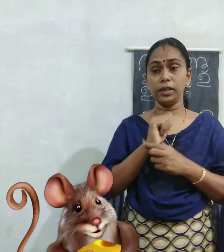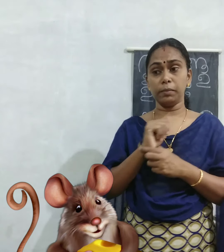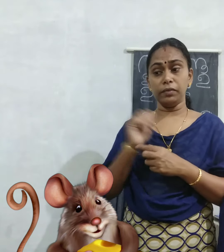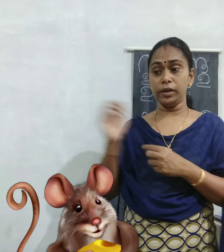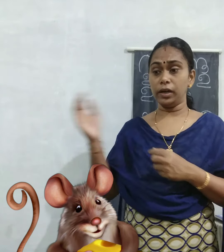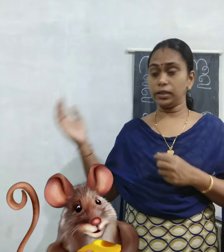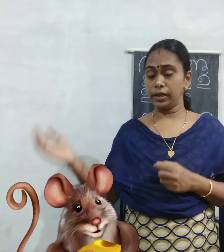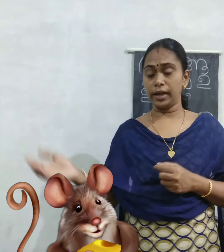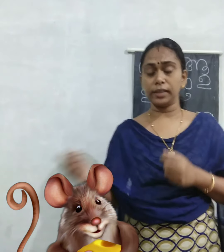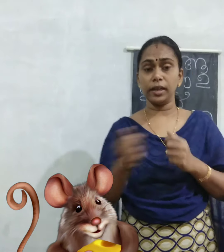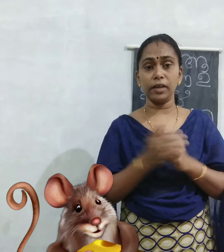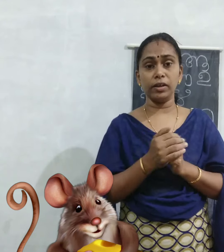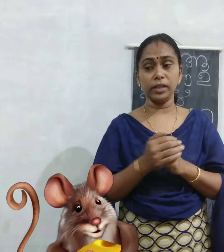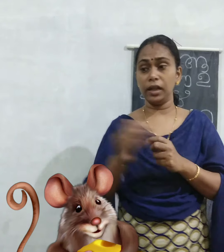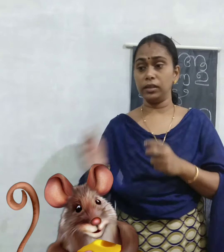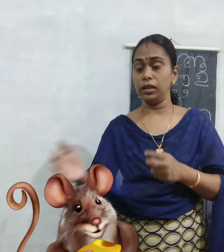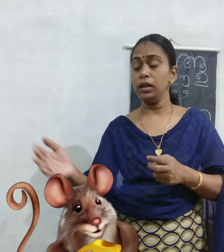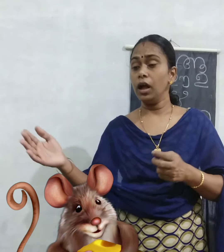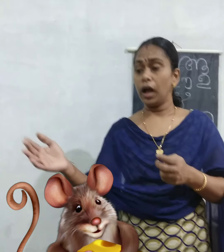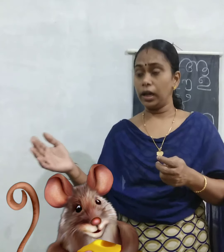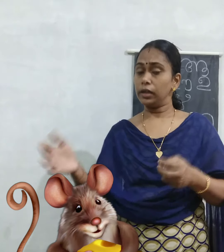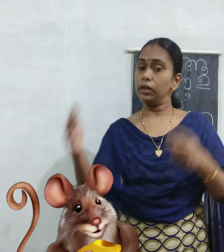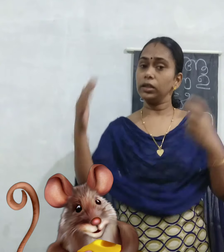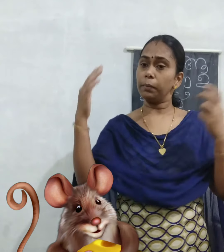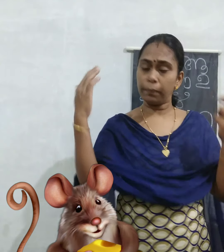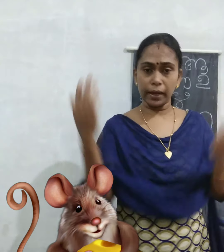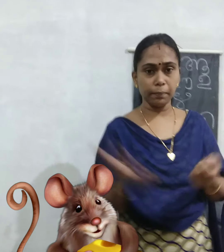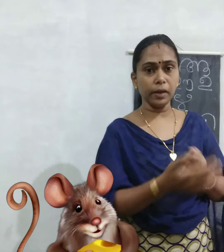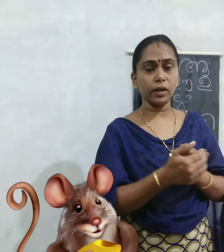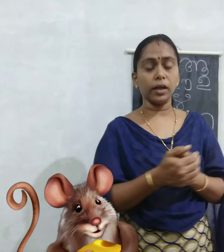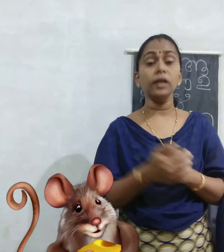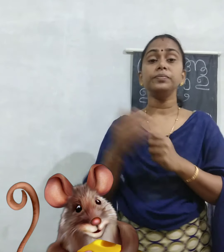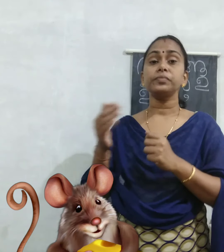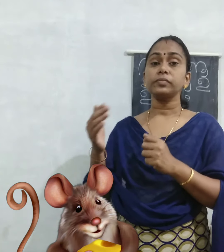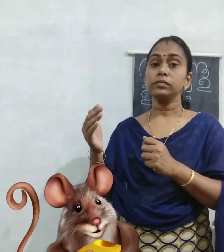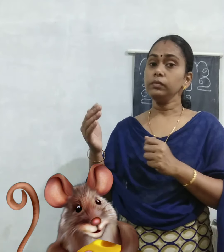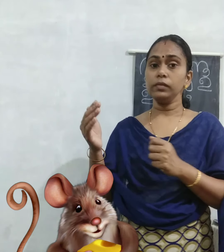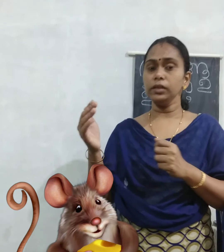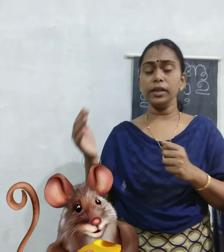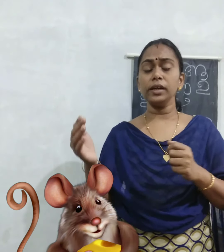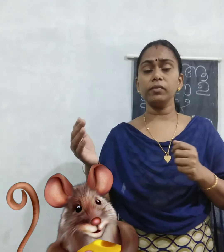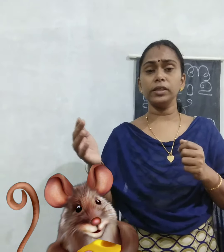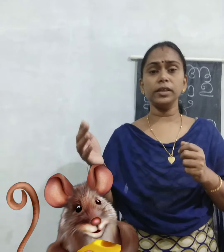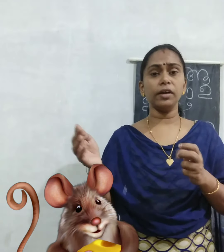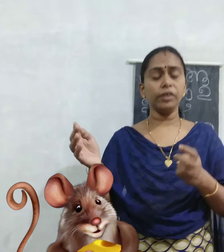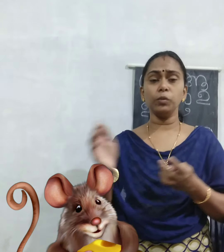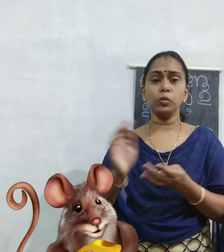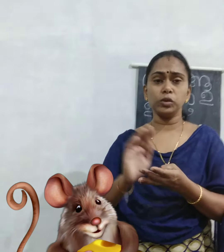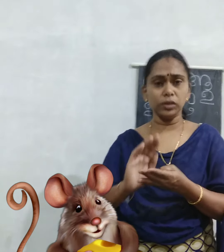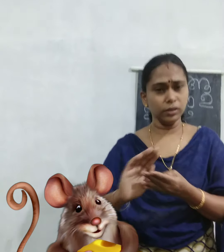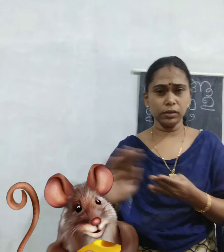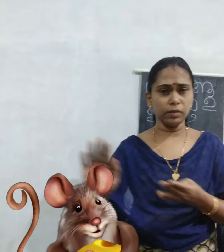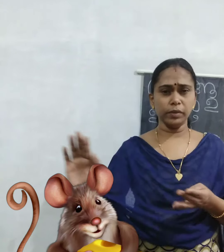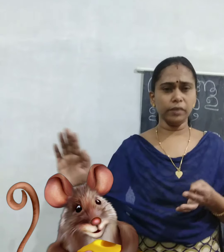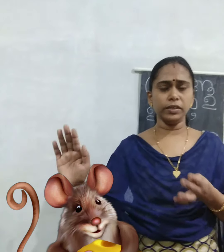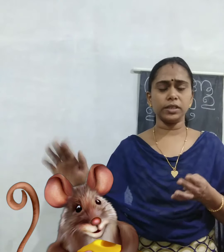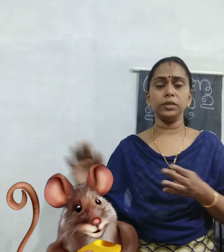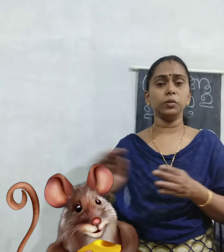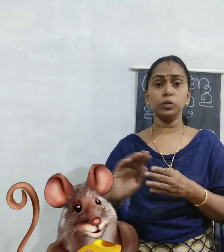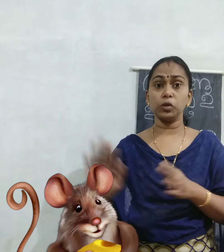നമ്മളെ വീടുകളിൽ തന്നെ രാത്രിയൊക്കെ വന്നാൽ അതിൽ, അല്ലെങ്കിൽ നമ്മളെ പറമ്പിലൊക്കെ ഇങ്ങനെ വന്നിട്ട് അവര് ഈ പിന്നെ വിസർജ്ജന മൂത്രമൊക്കെ